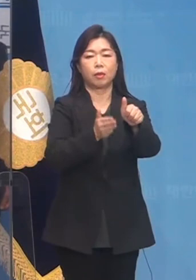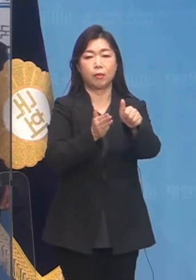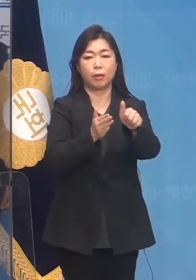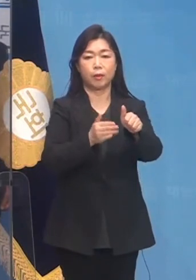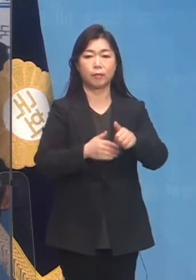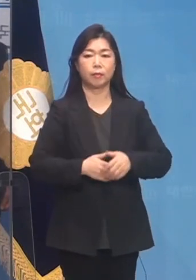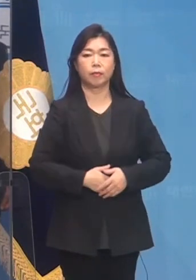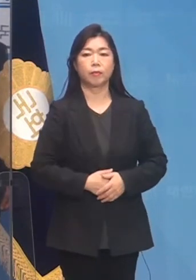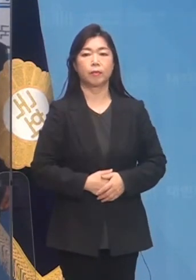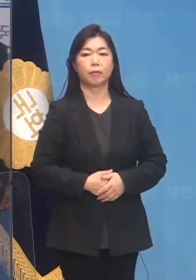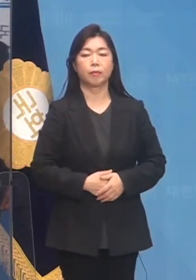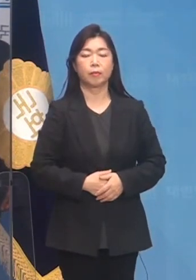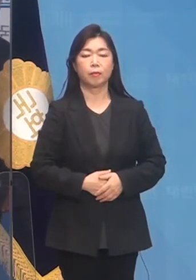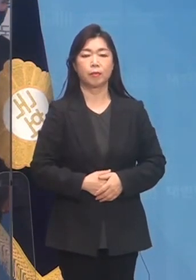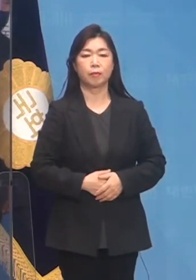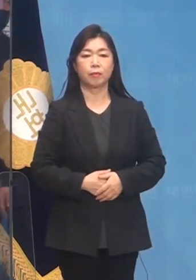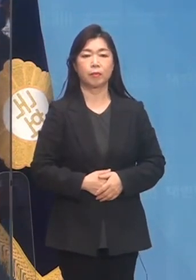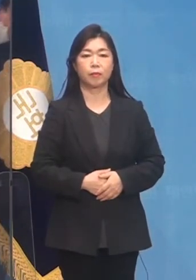부탁드리겠습니다.